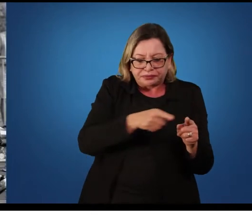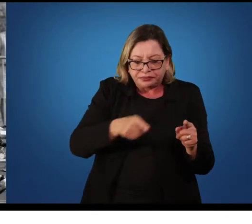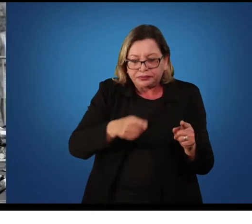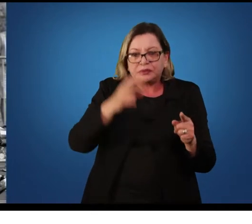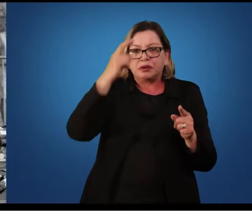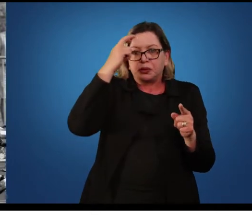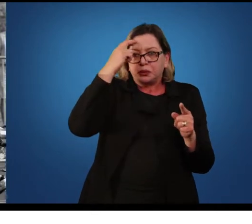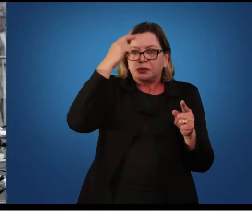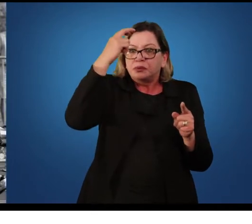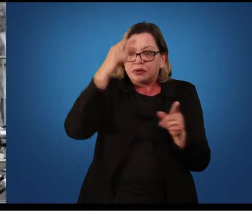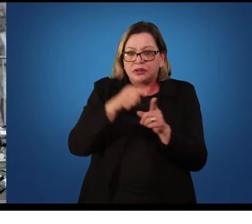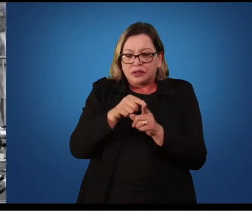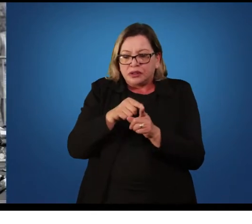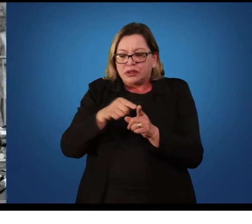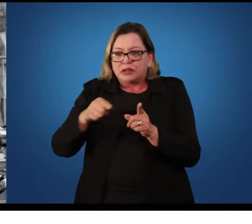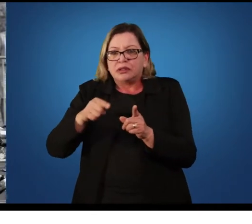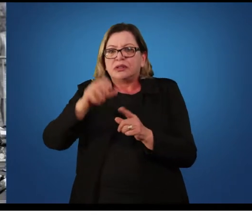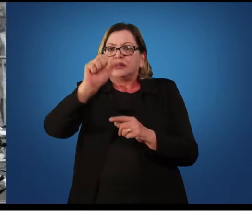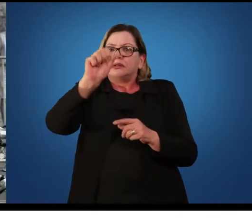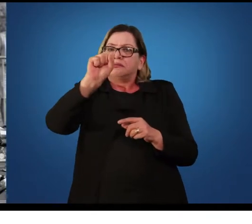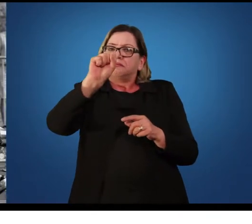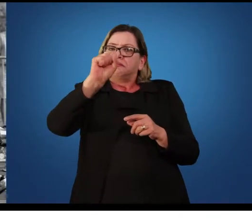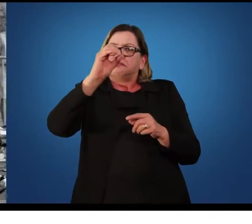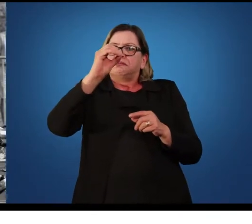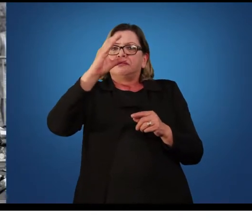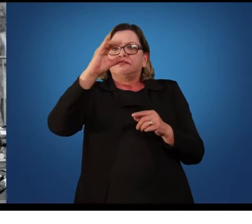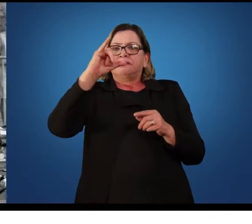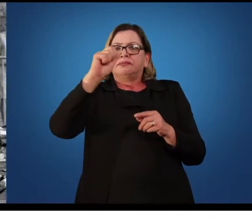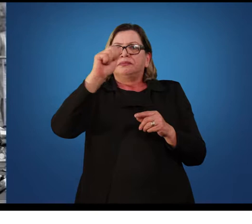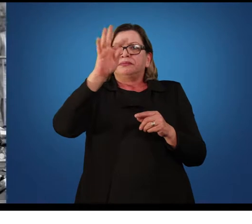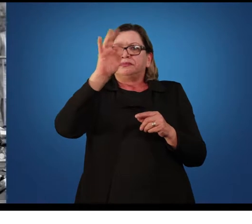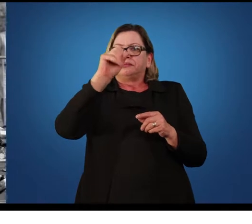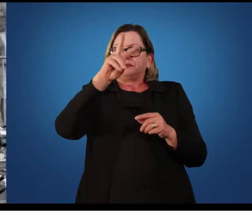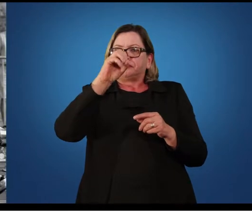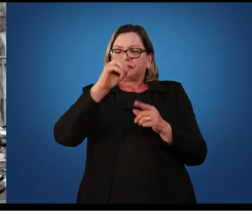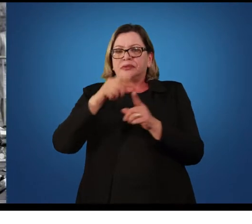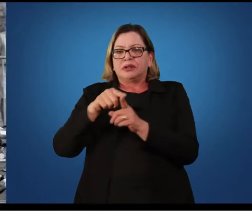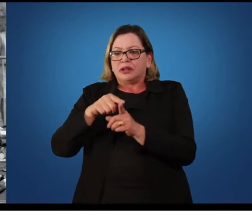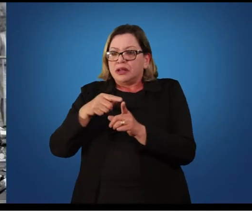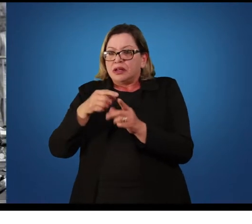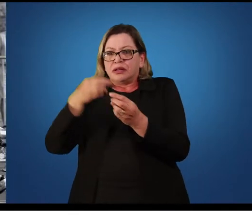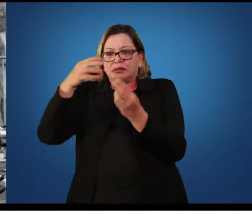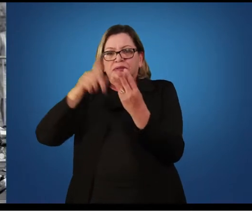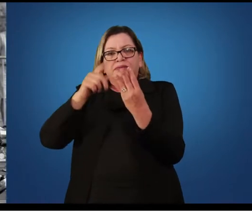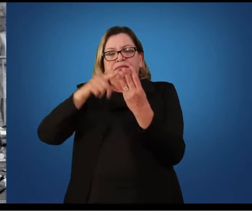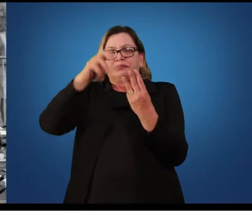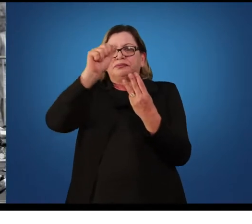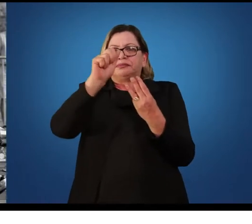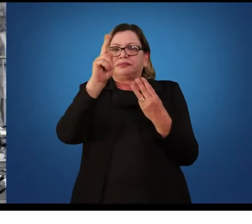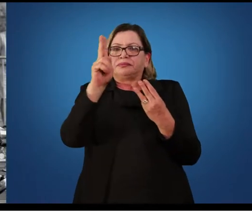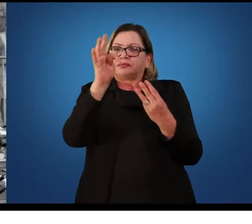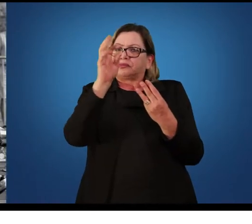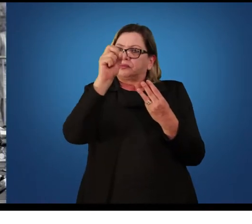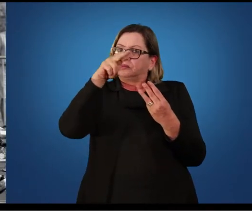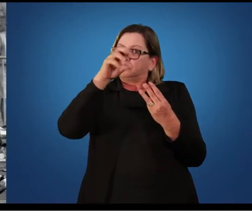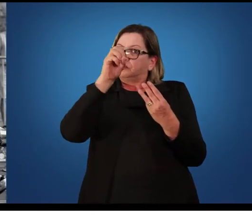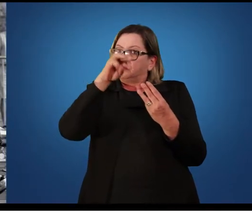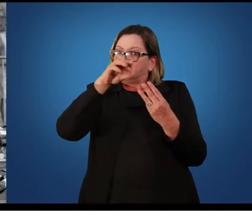cognitivo, o segundo associativo e o terceiro autônomo. Já Gentili